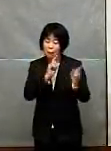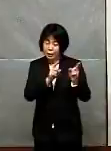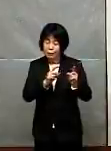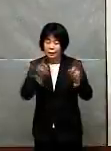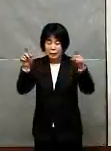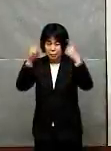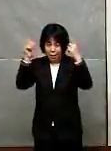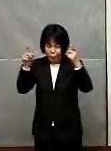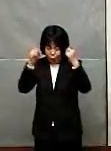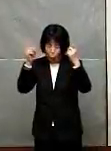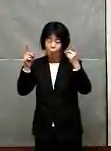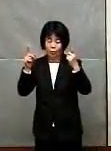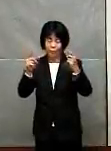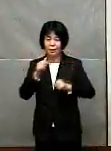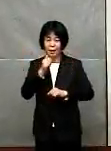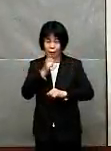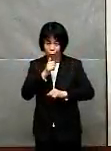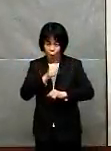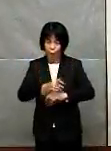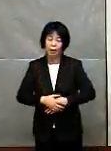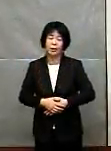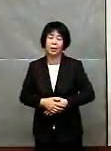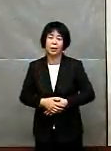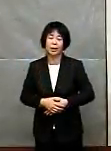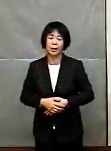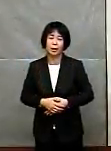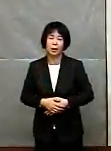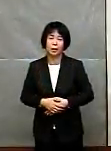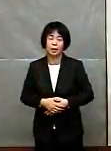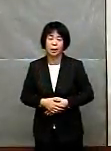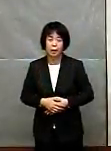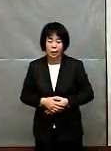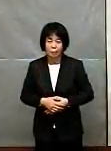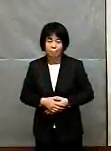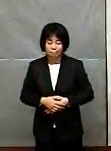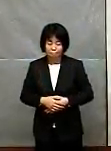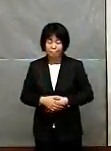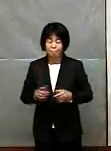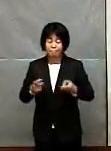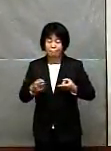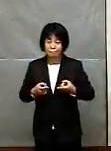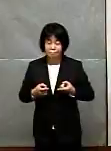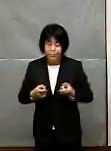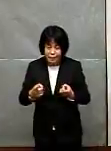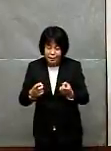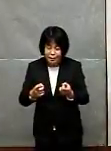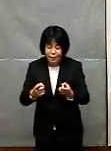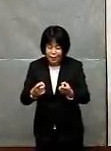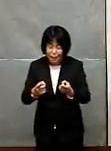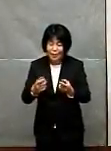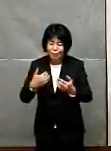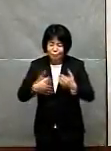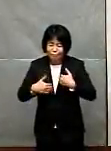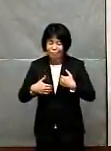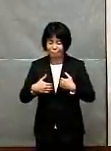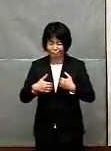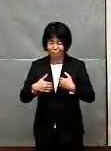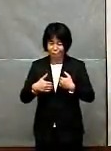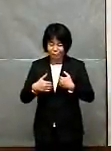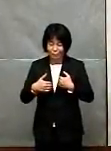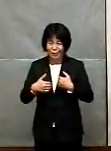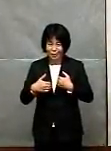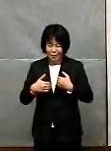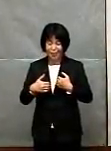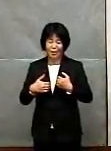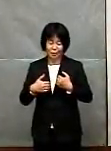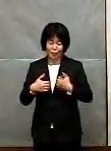ベントのご紹介であります。いよいよスキーシーズンが近づいてまいりました。12